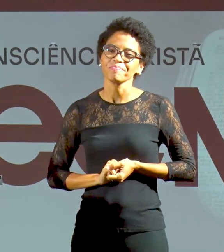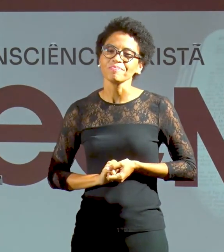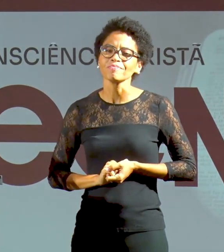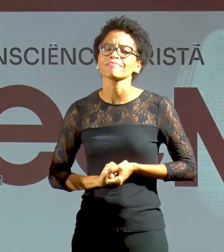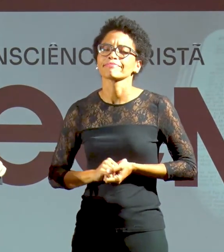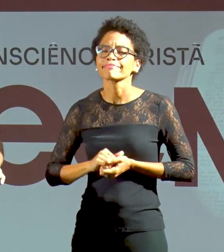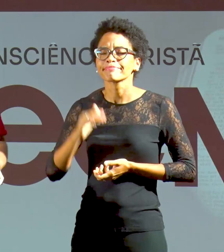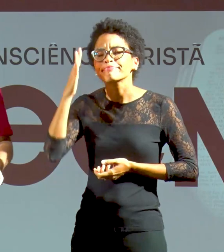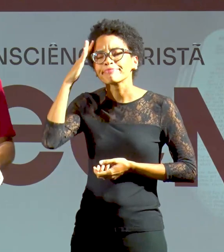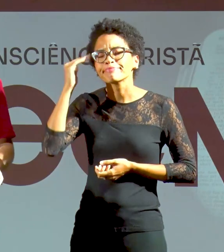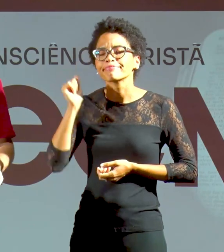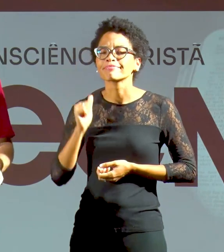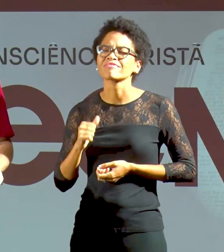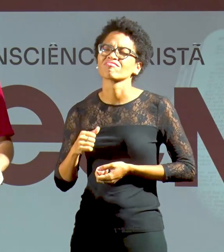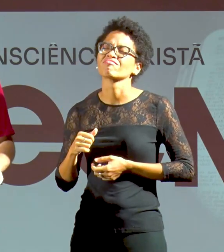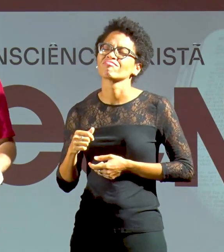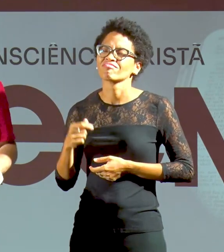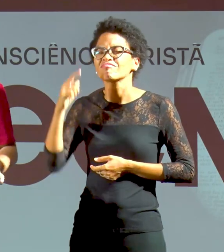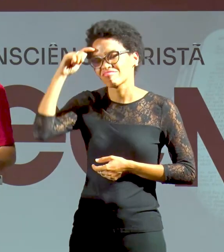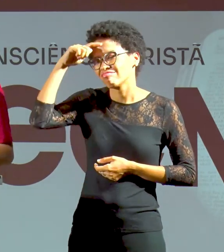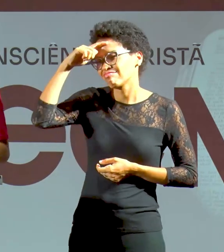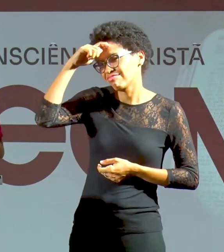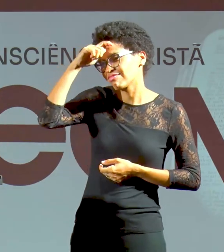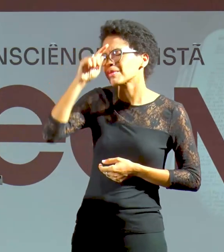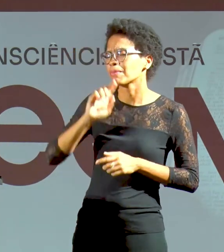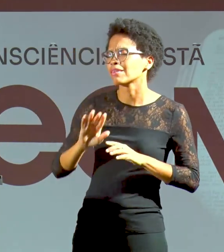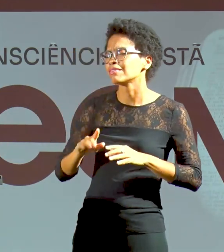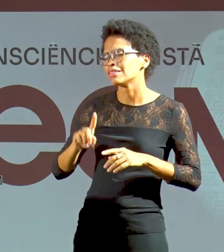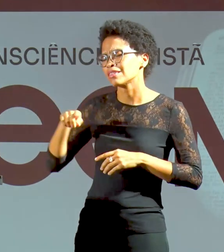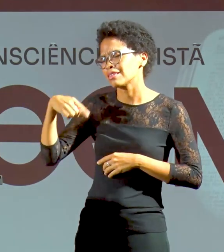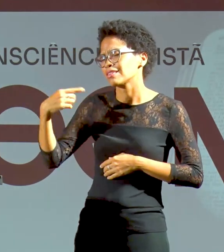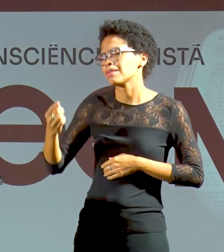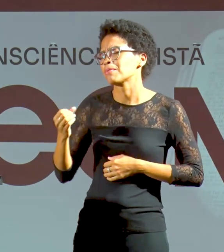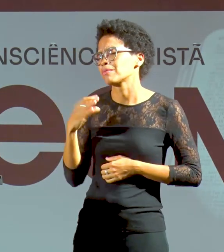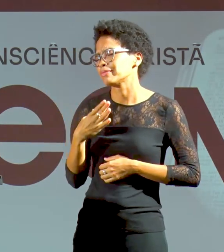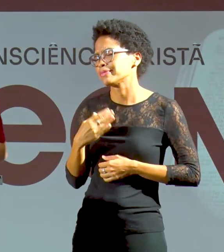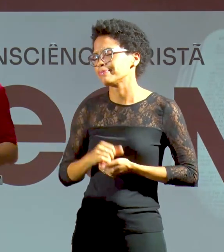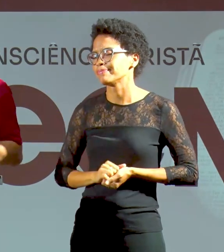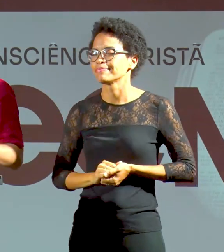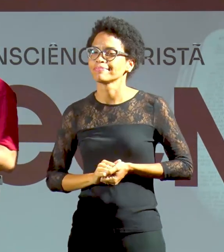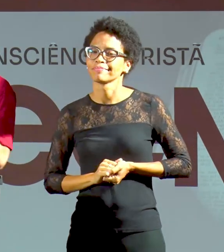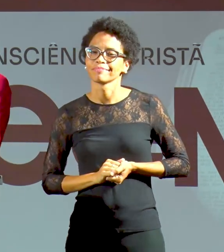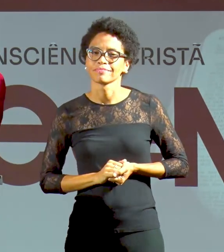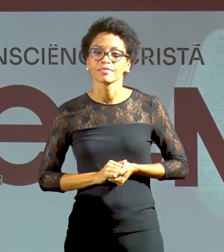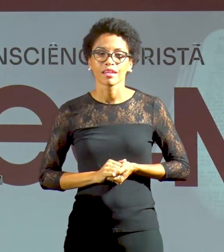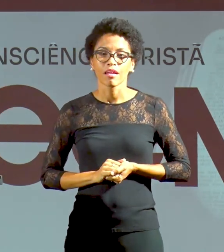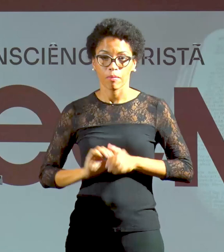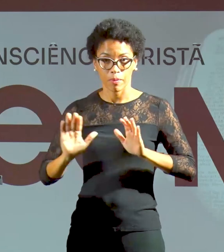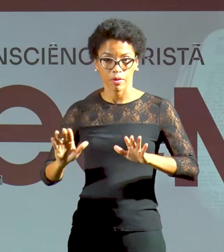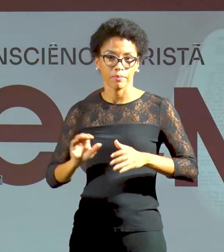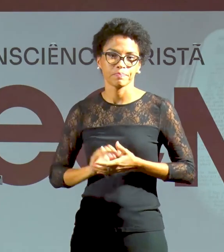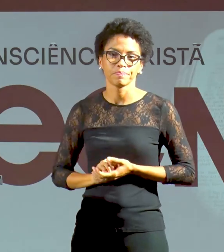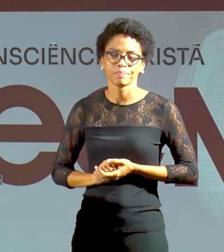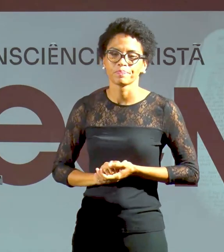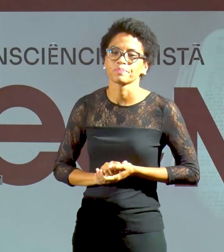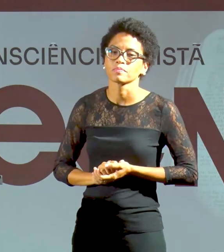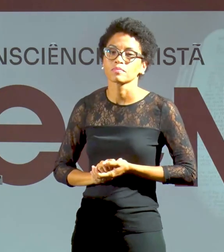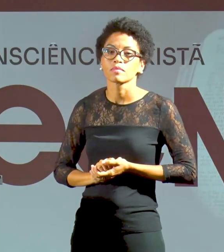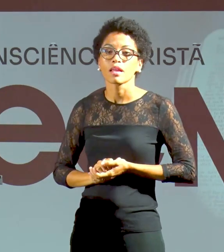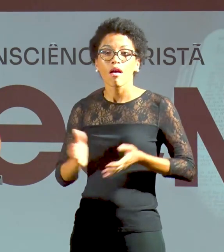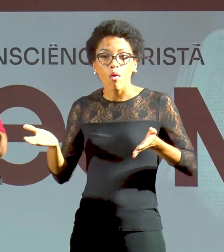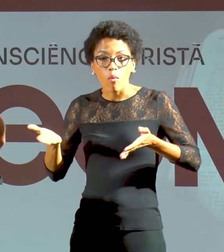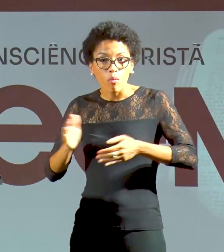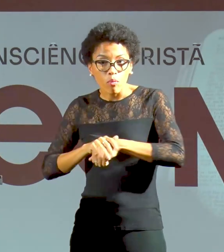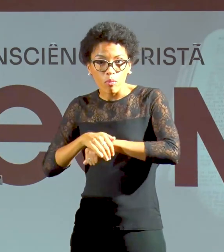eu sei eu sei eu sei é difícil é difícil mas mas vai dar certo muito bem galera olha só então nessa